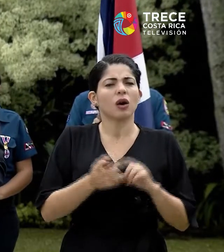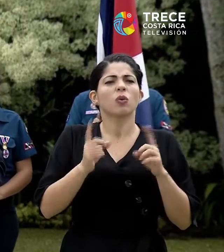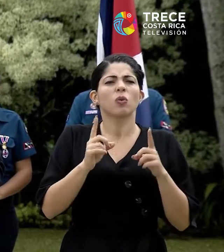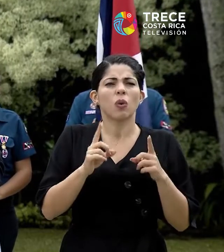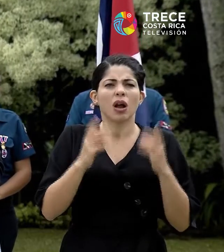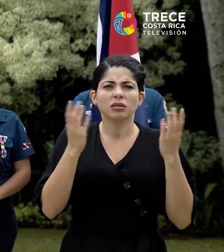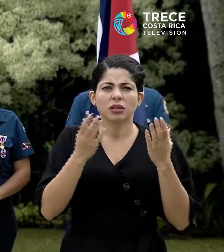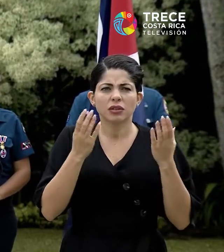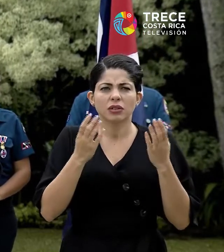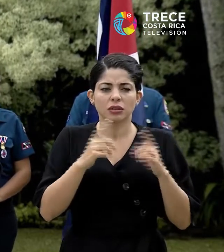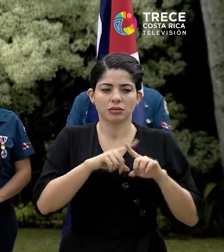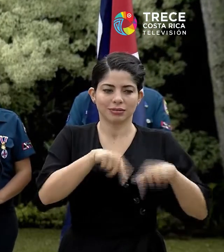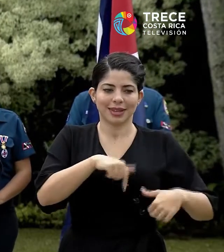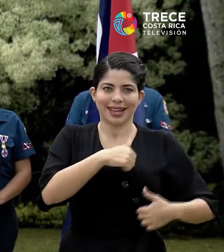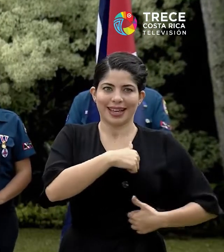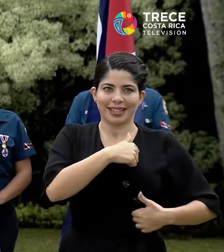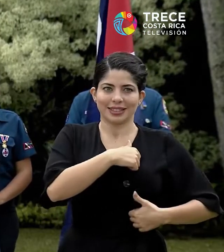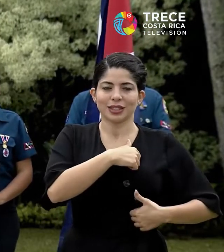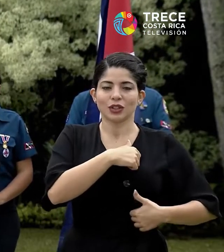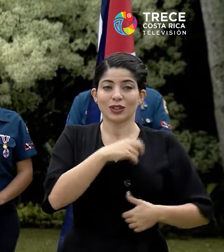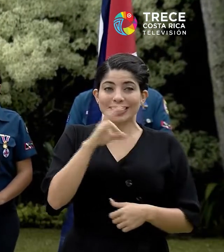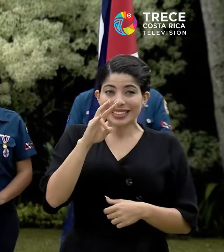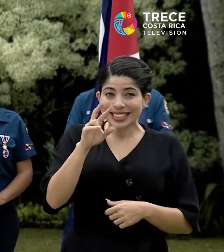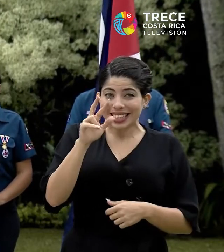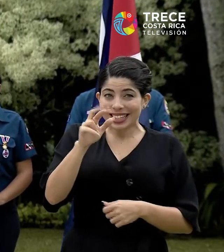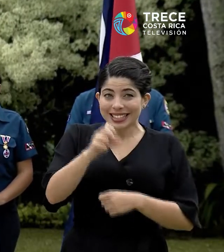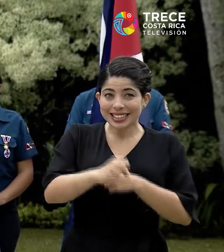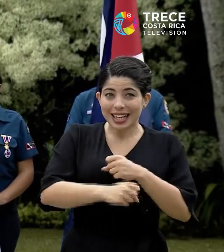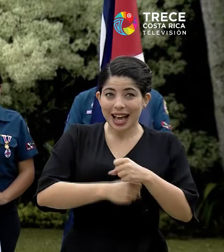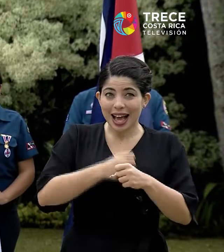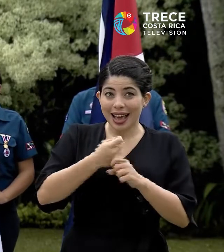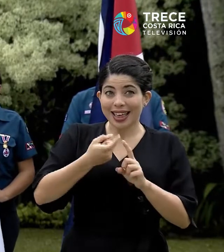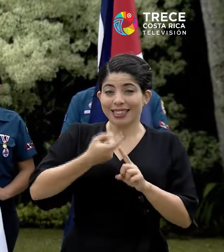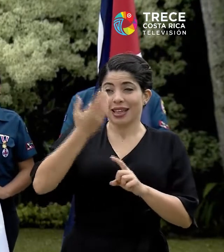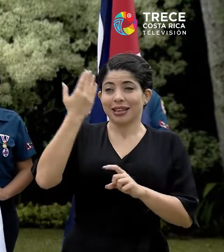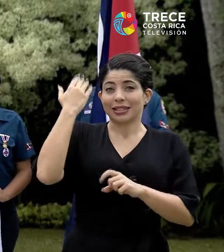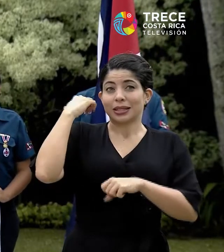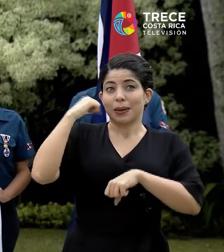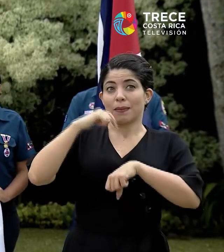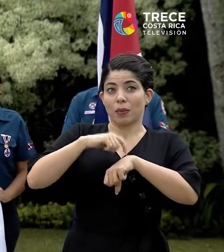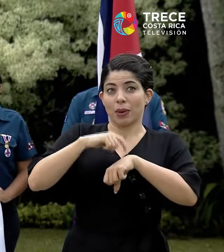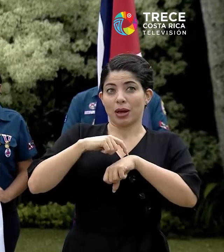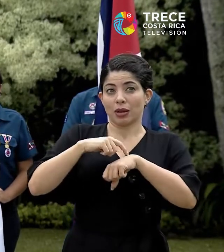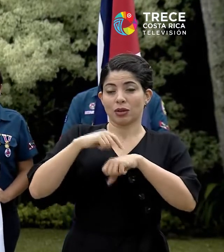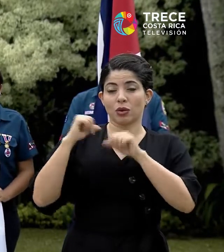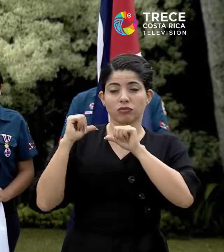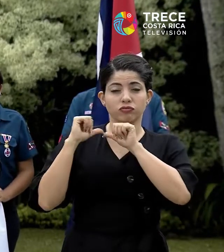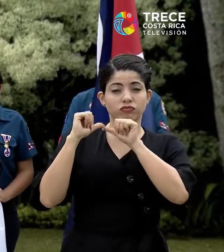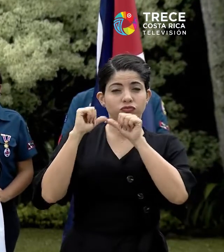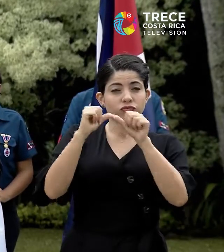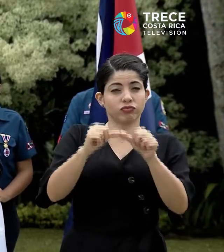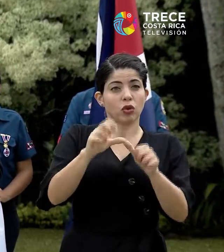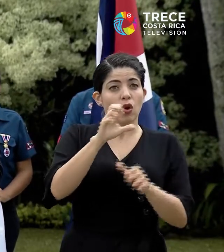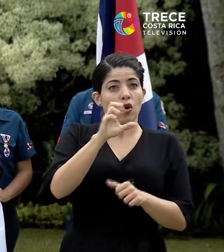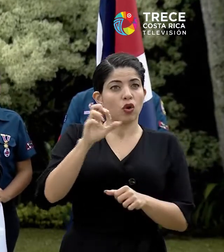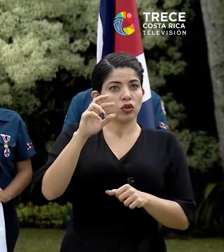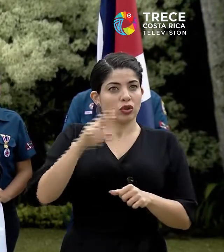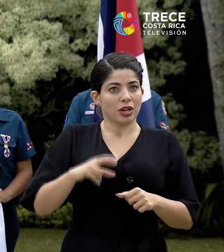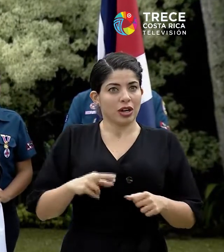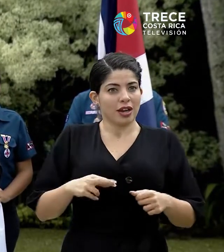del ejército. 73 años de que Costa Rica vive sin